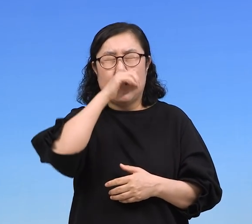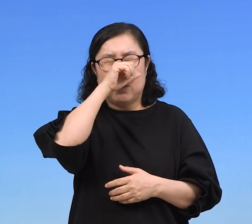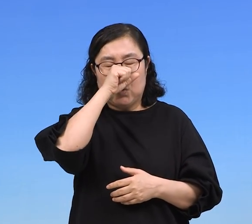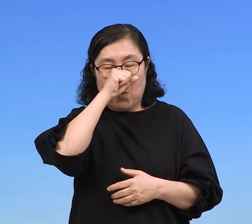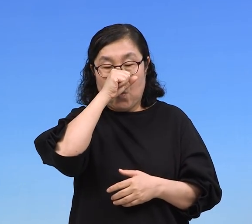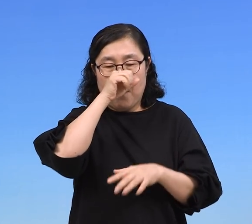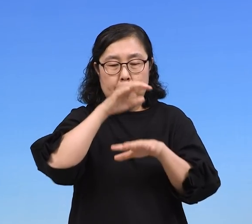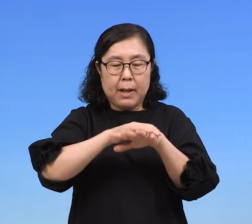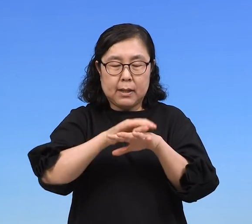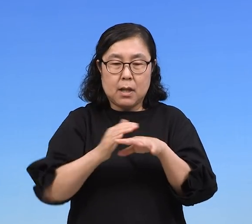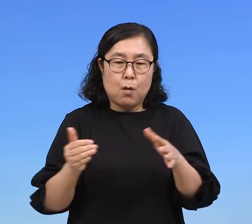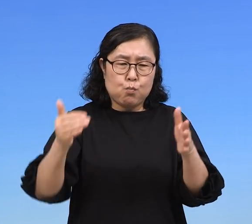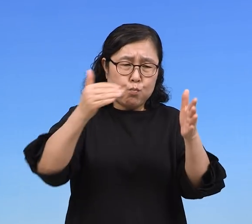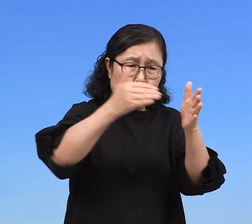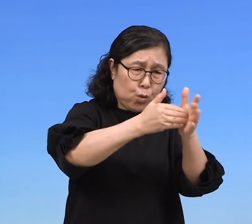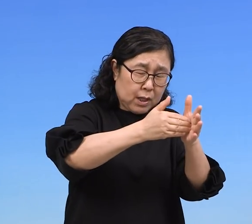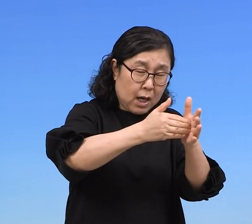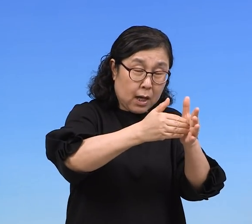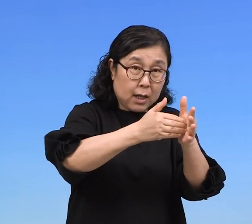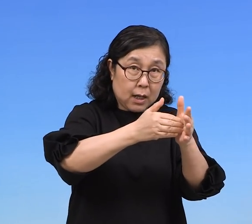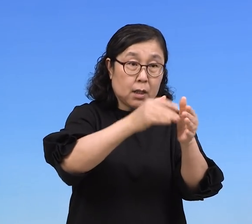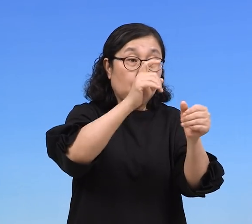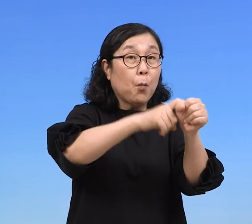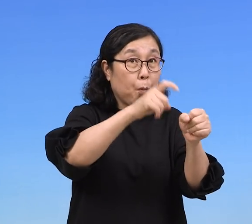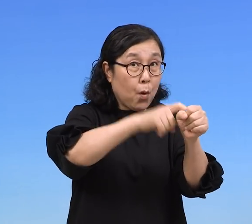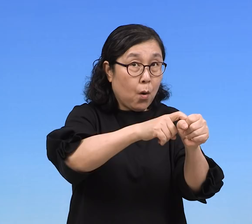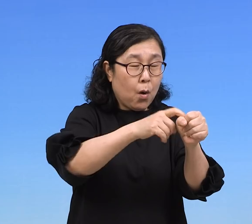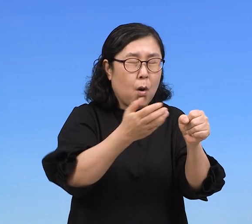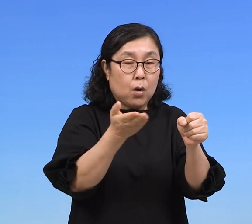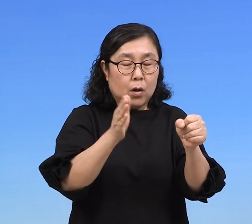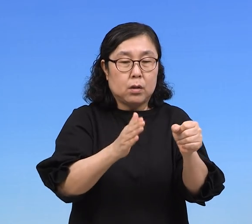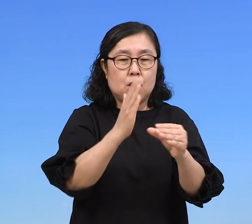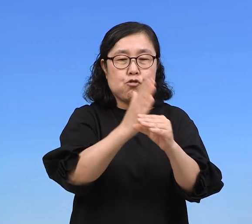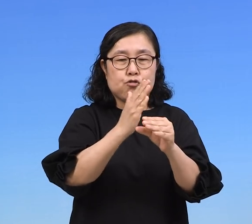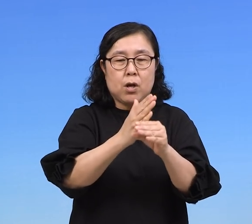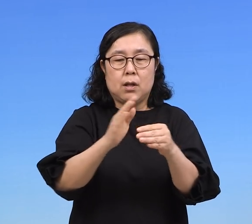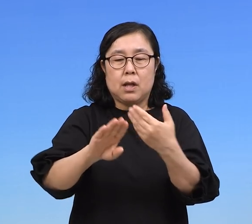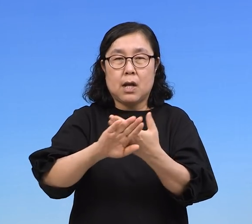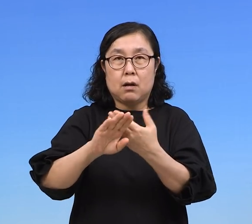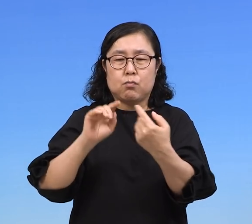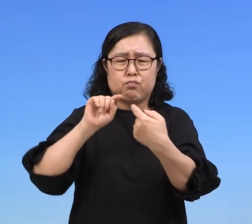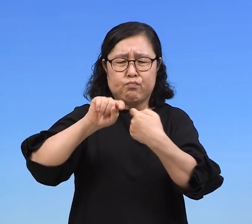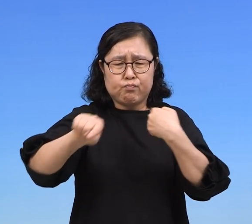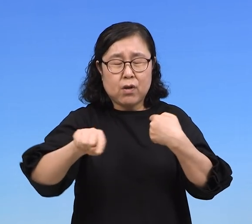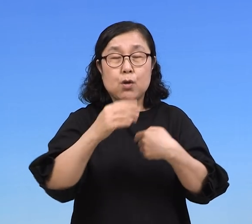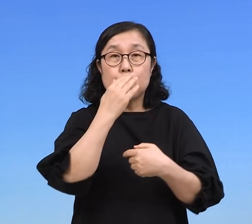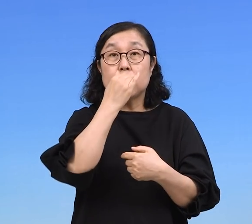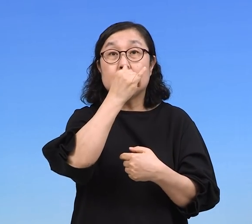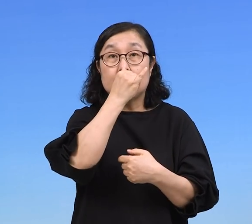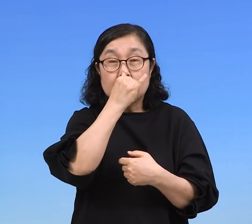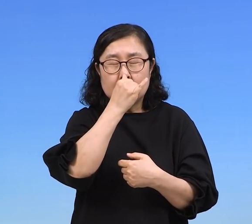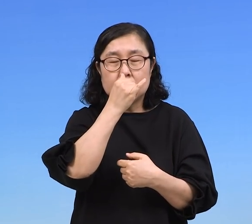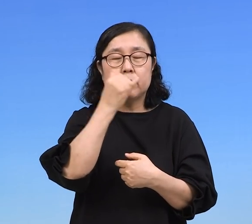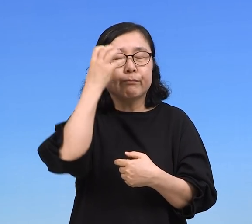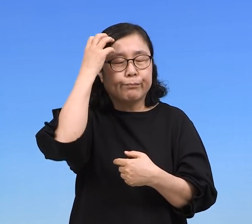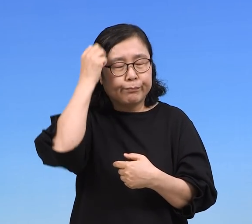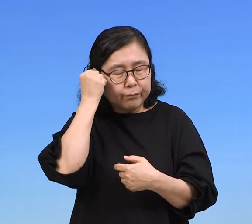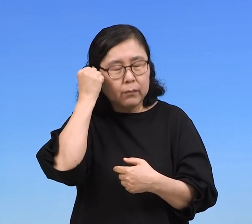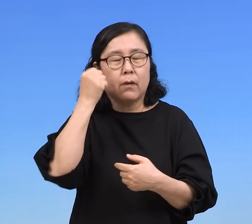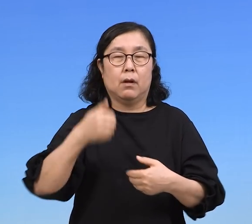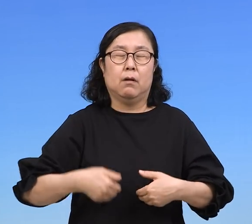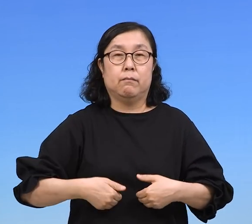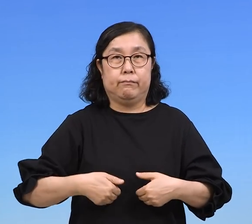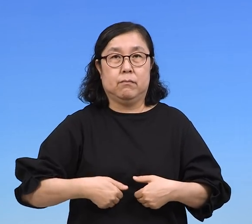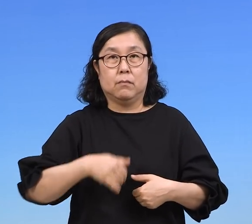밭으로 이르러야 되는데 도중에 옆길로 새고 엉뚱한 길로 빠질 수가 있다. 이걸 염두에 두자는